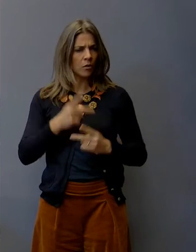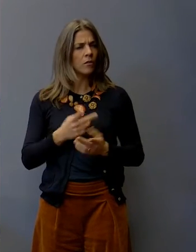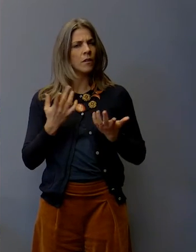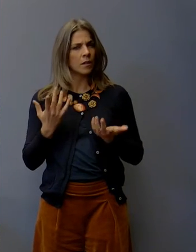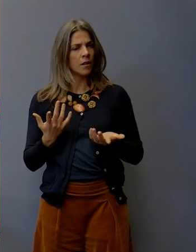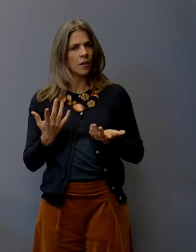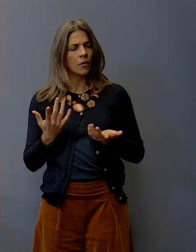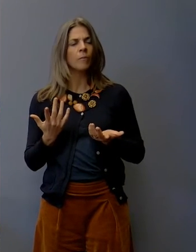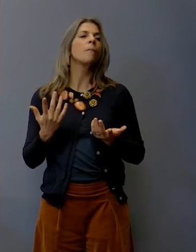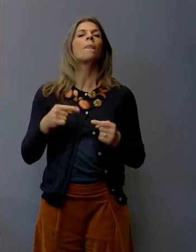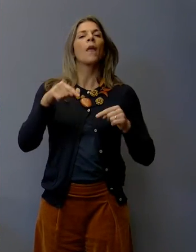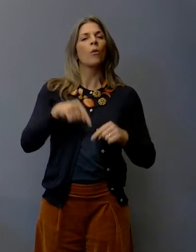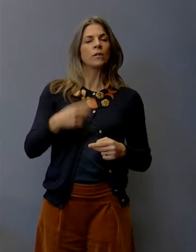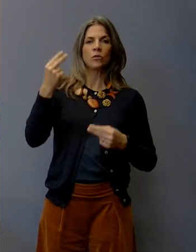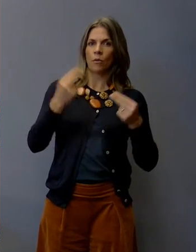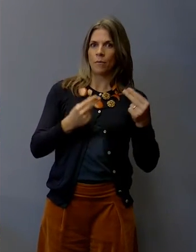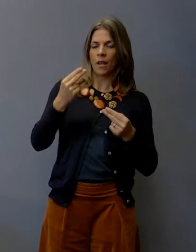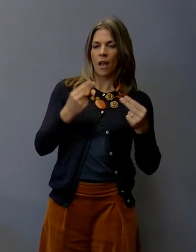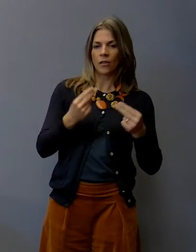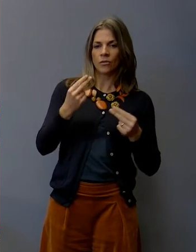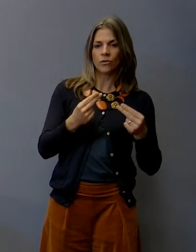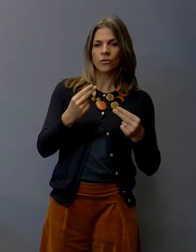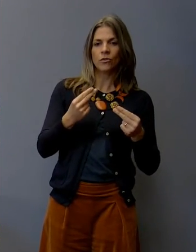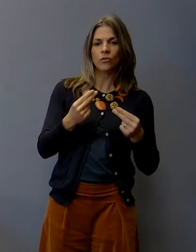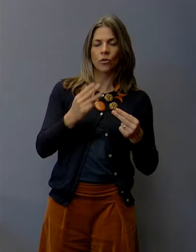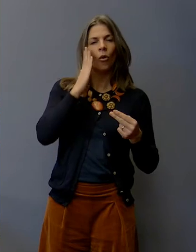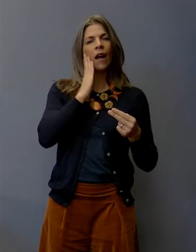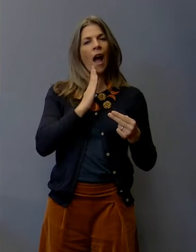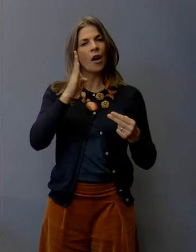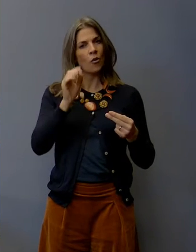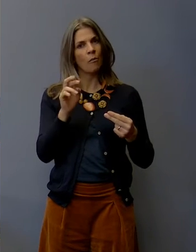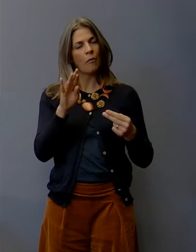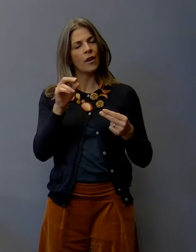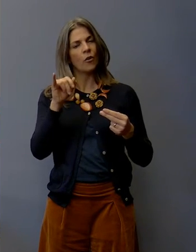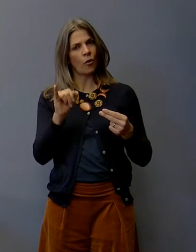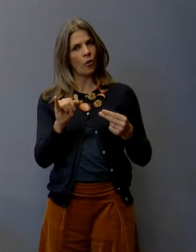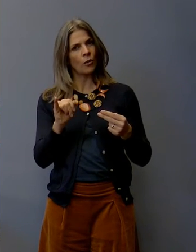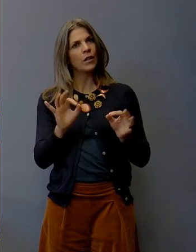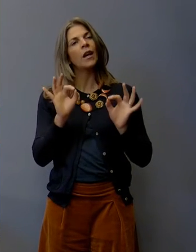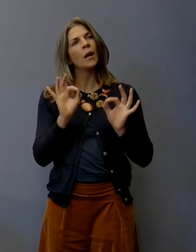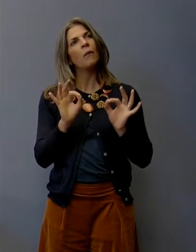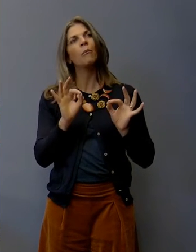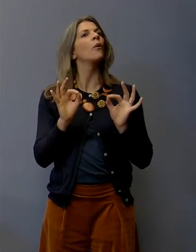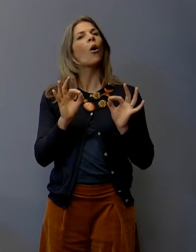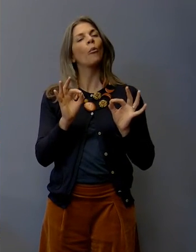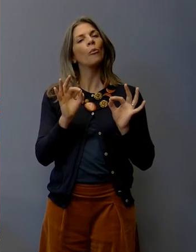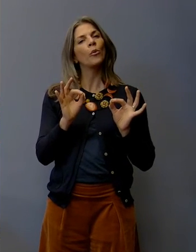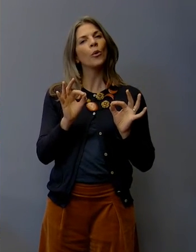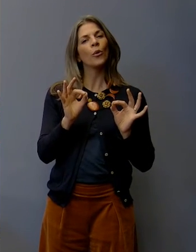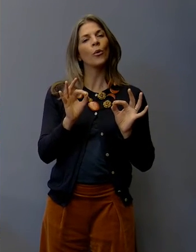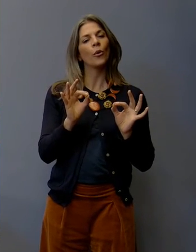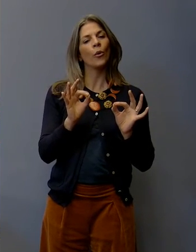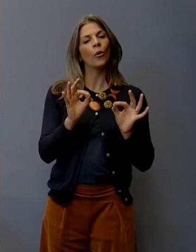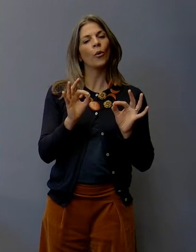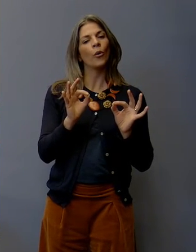è il bilancio che caro baroni che formalizza di fatto l'azzeramento anche del contributo nei confronti